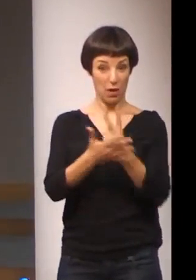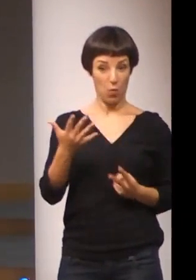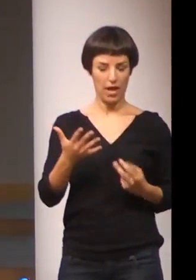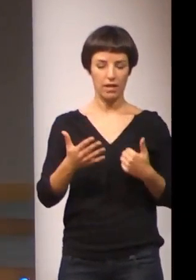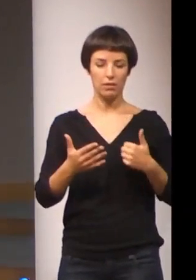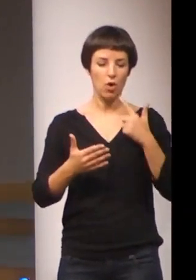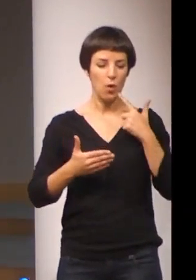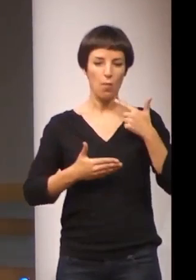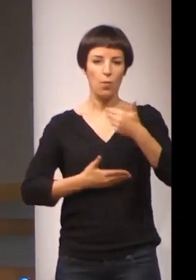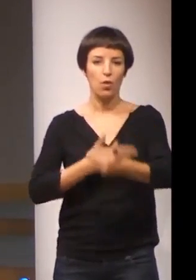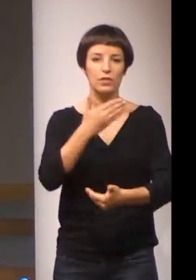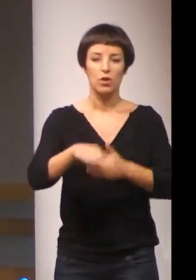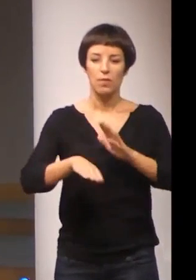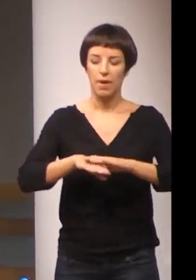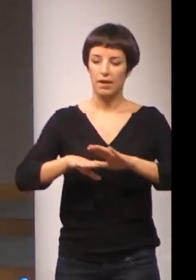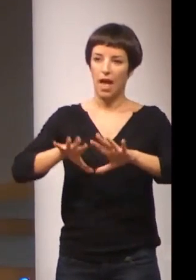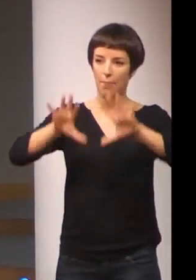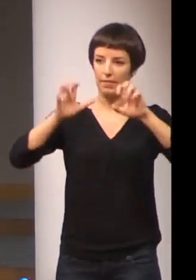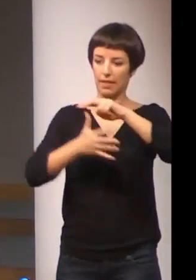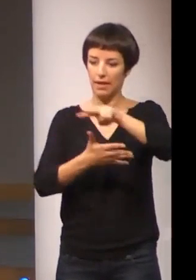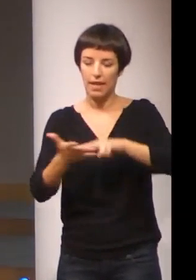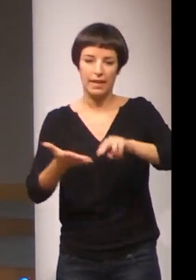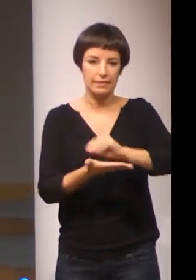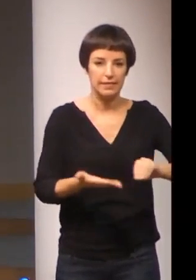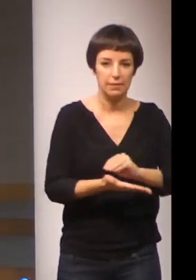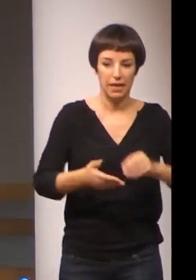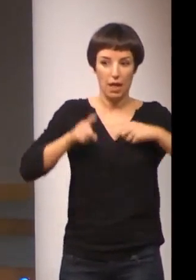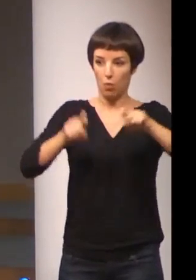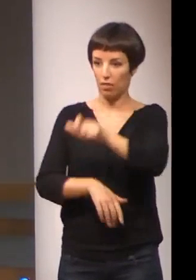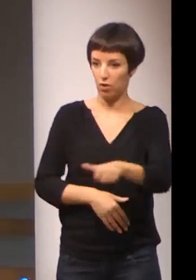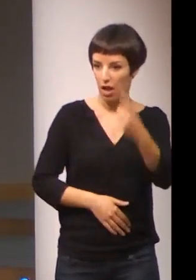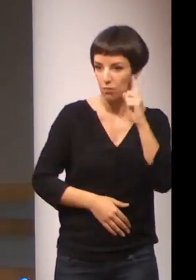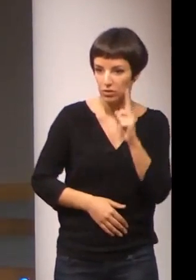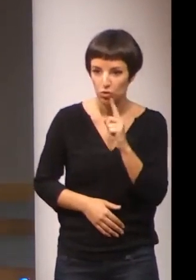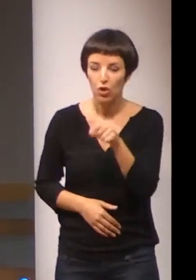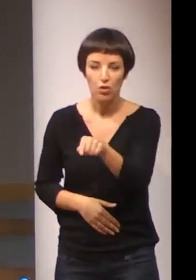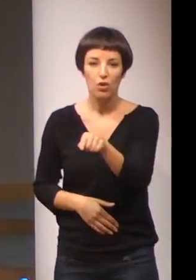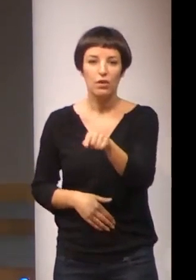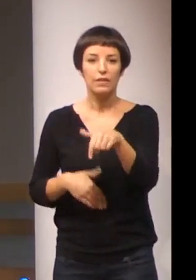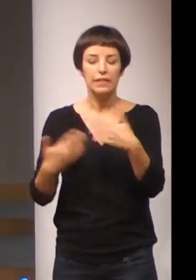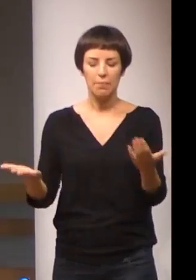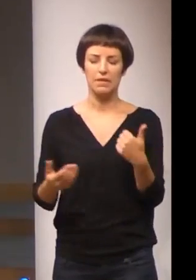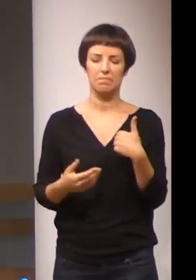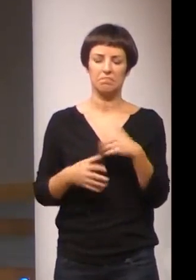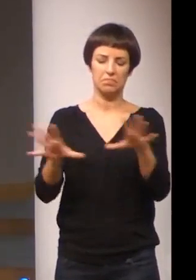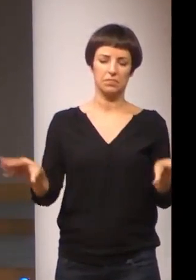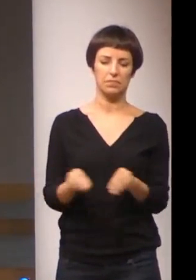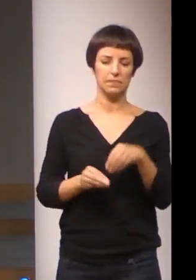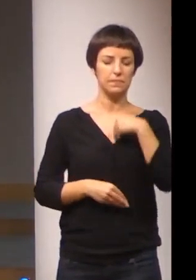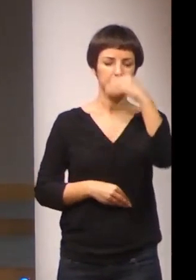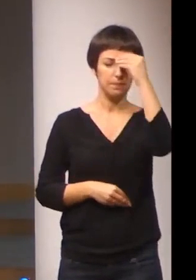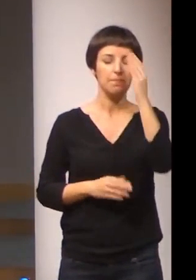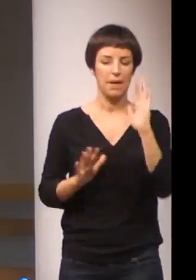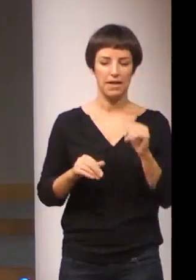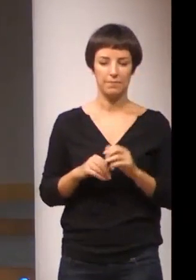de alfabetización de educación del alumnado sordo y plantearme, ¿qué es lo que tendríamos que